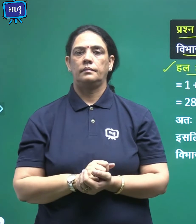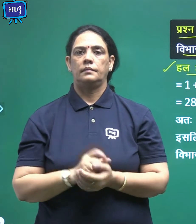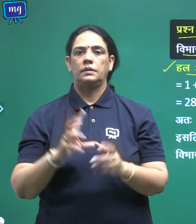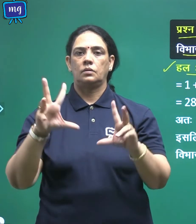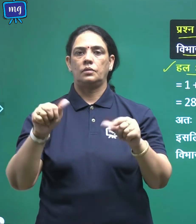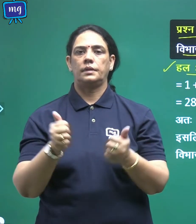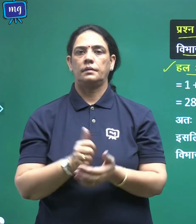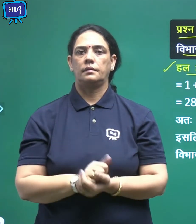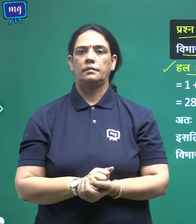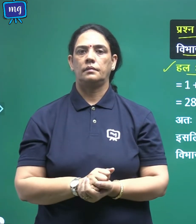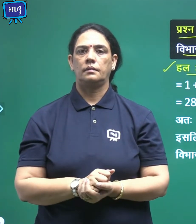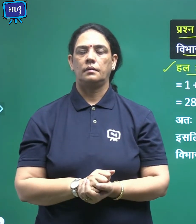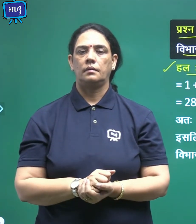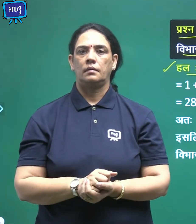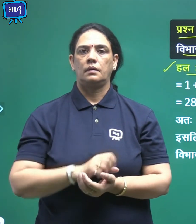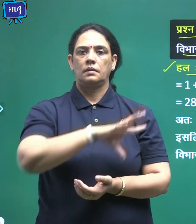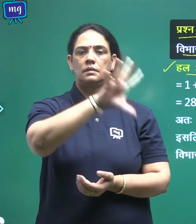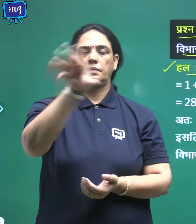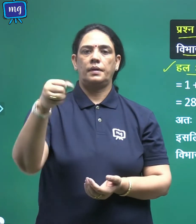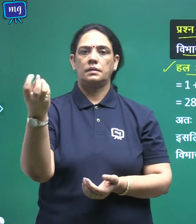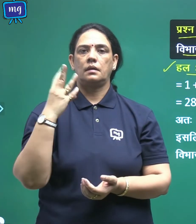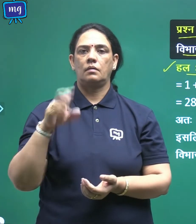हल सभी अंकों का